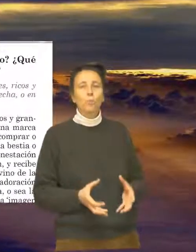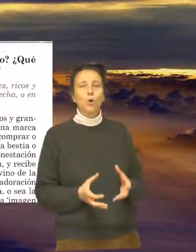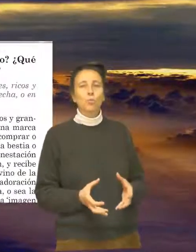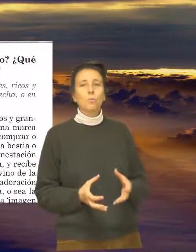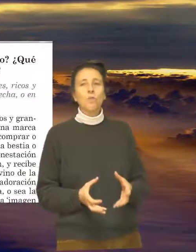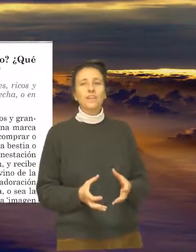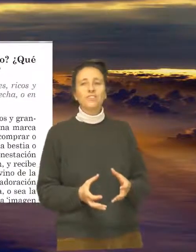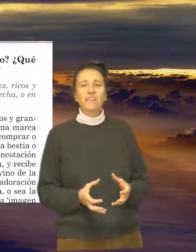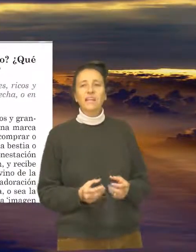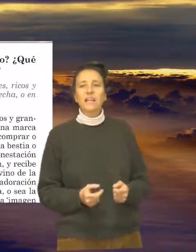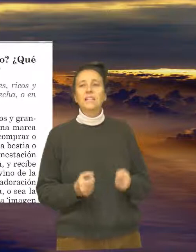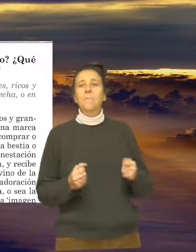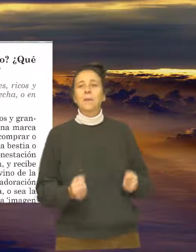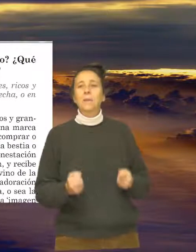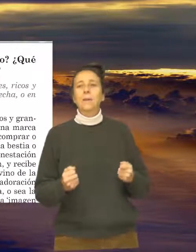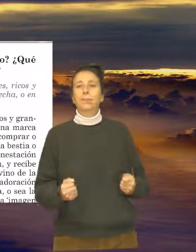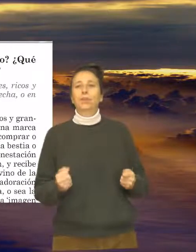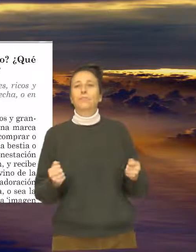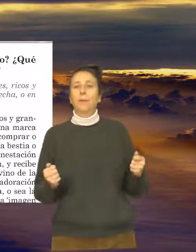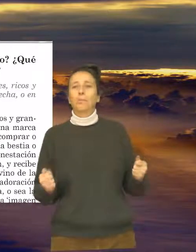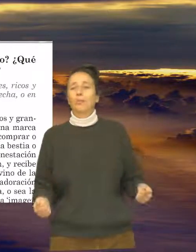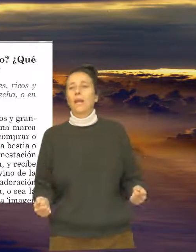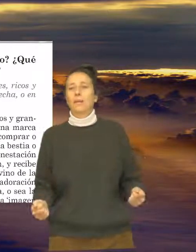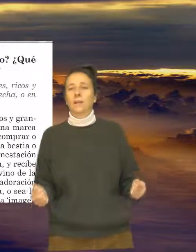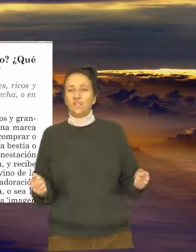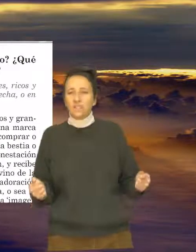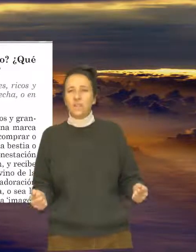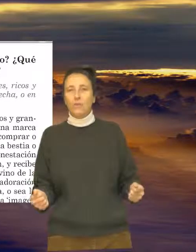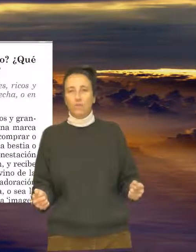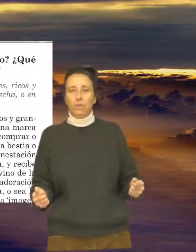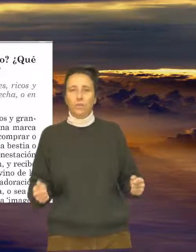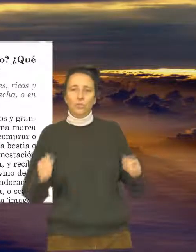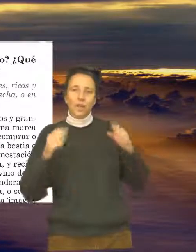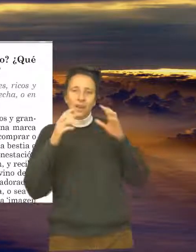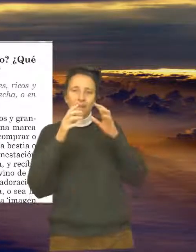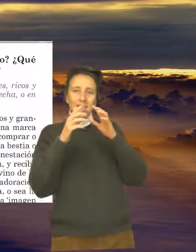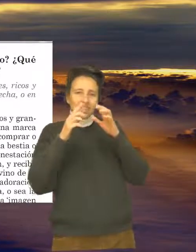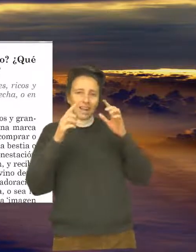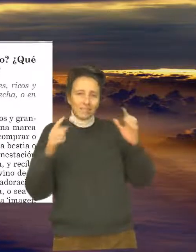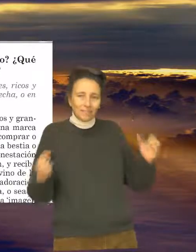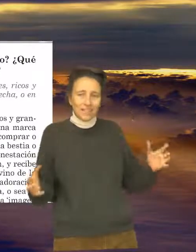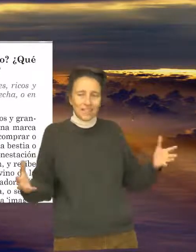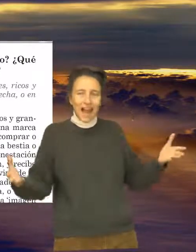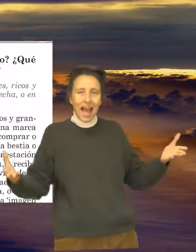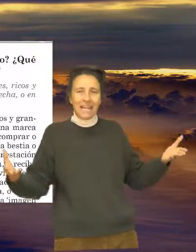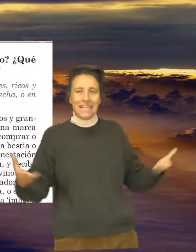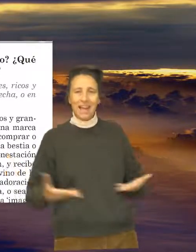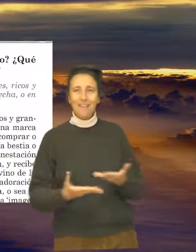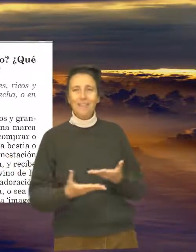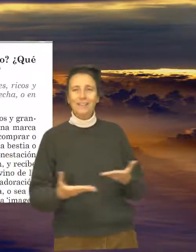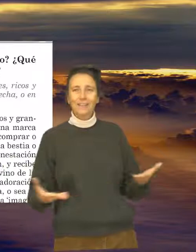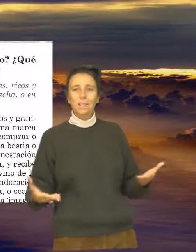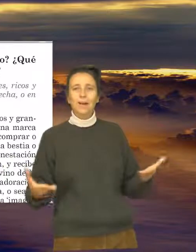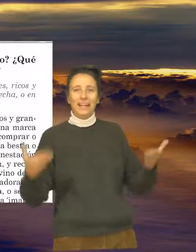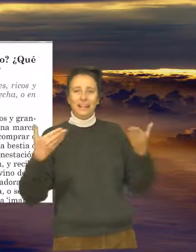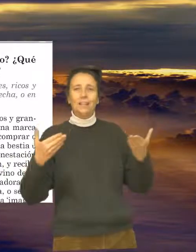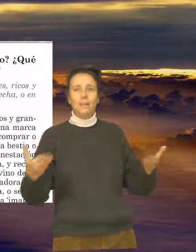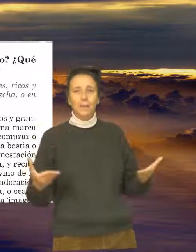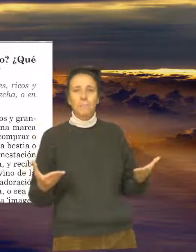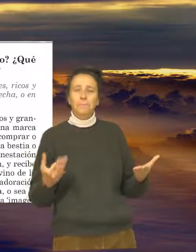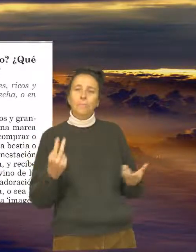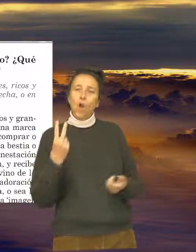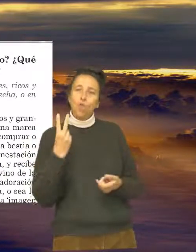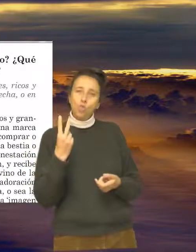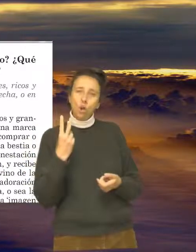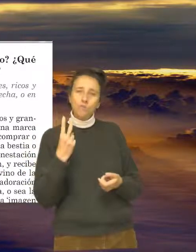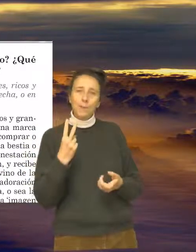apoyados por un poder civil que es la primera potencia mundial, que es Estados Unidos. Y esa alianza